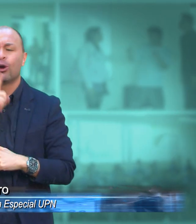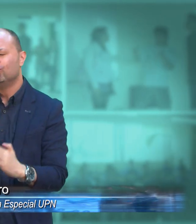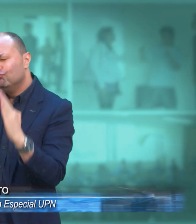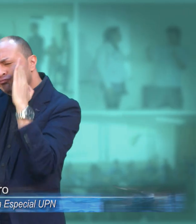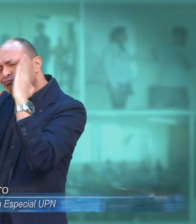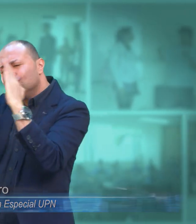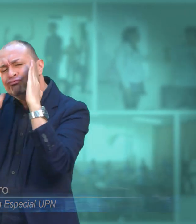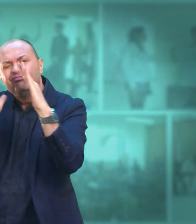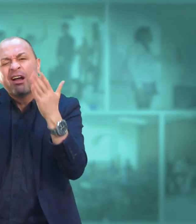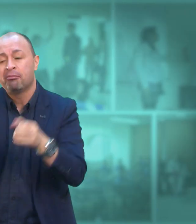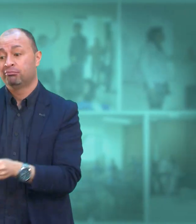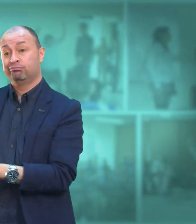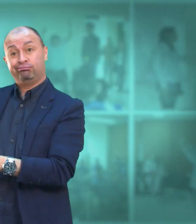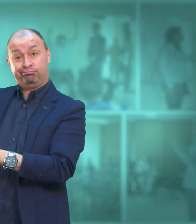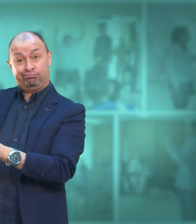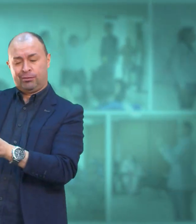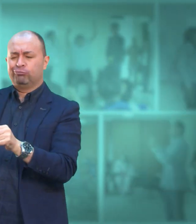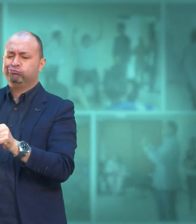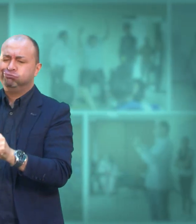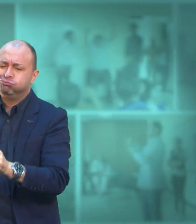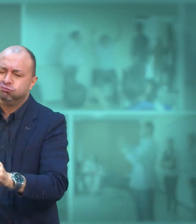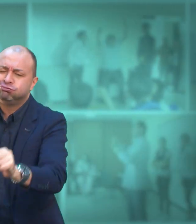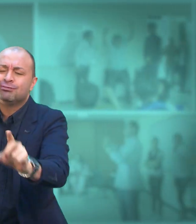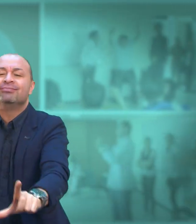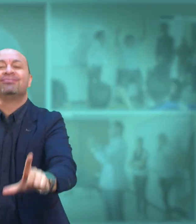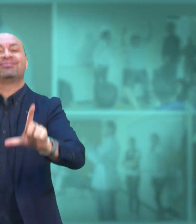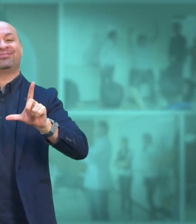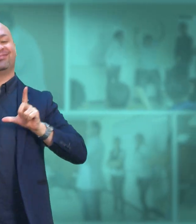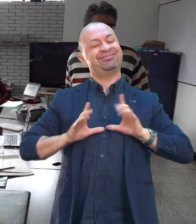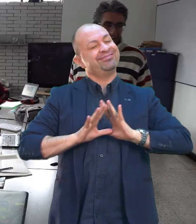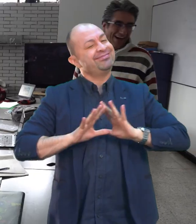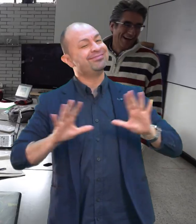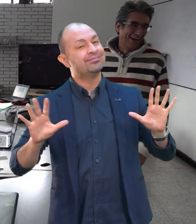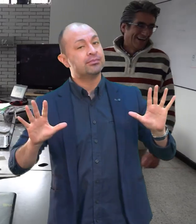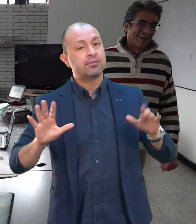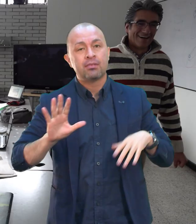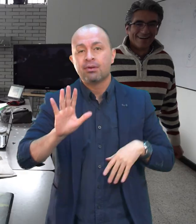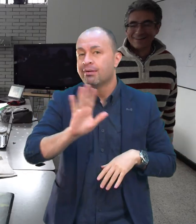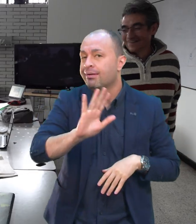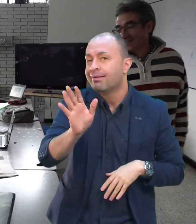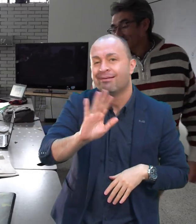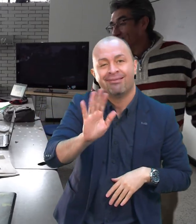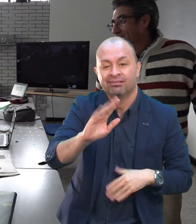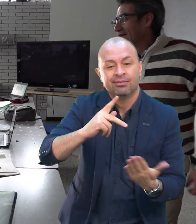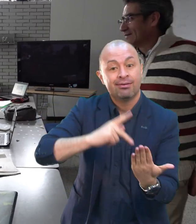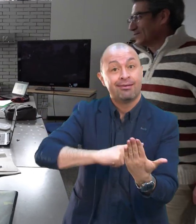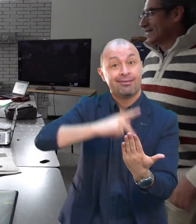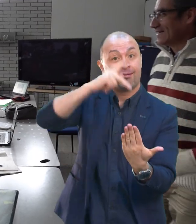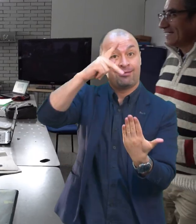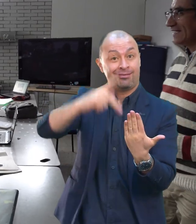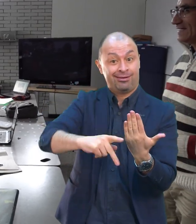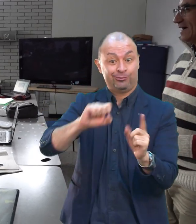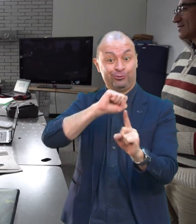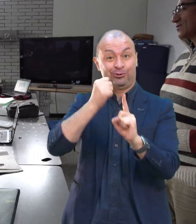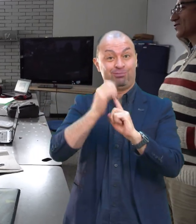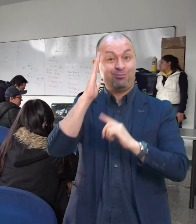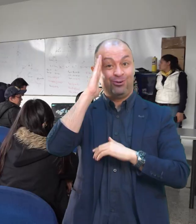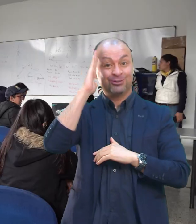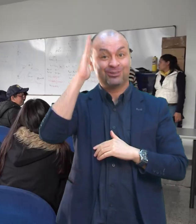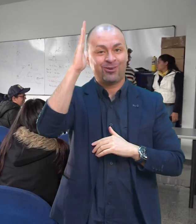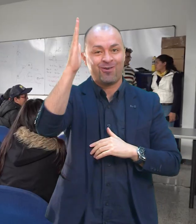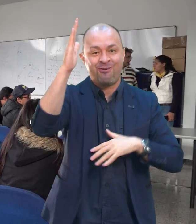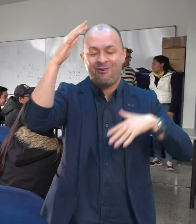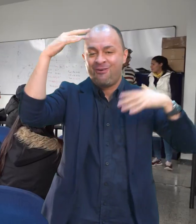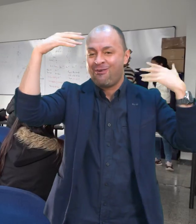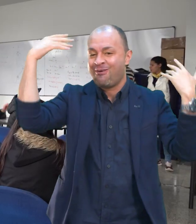ingreso, permanencia y graduación de las personas sordas de la universidad. Tengan en cuenta que la graduación no es el